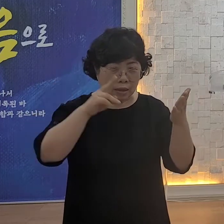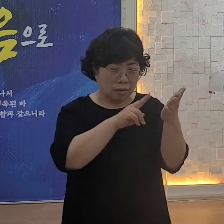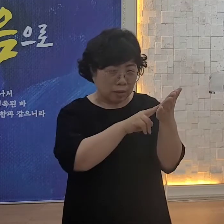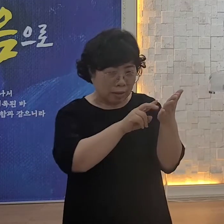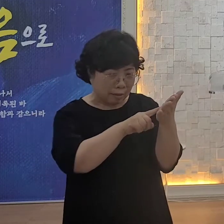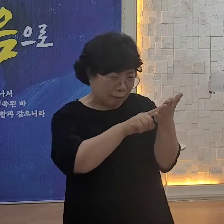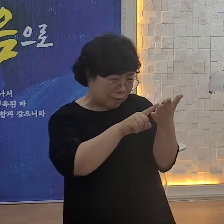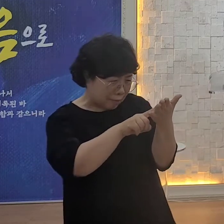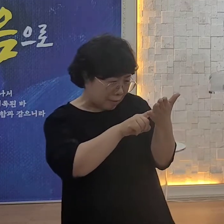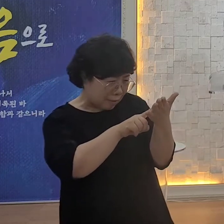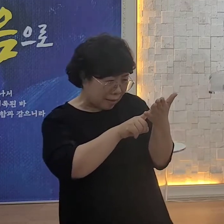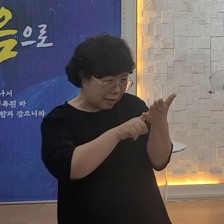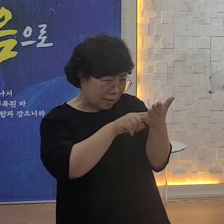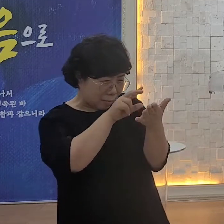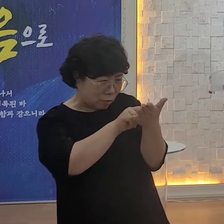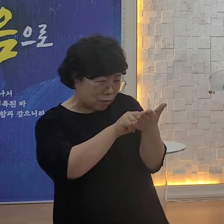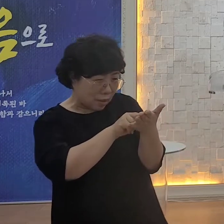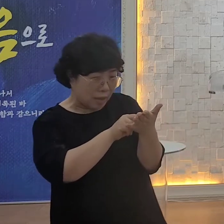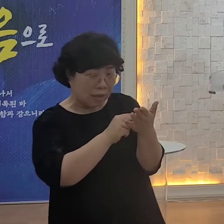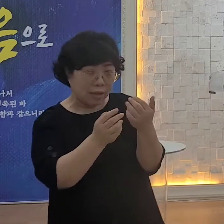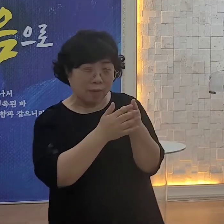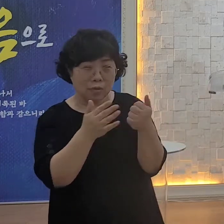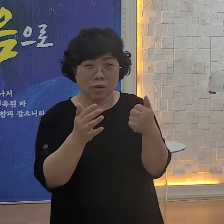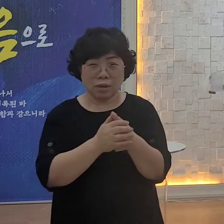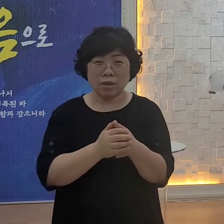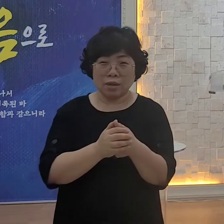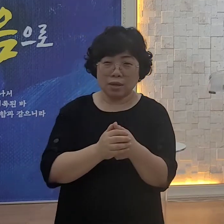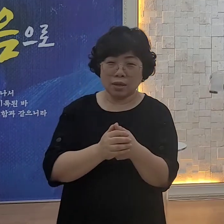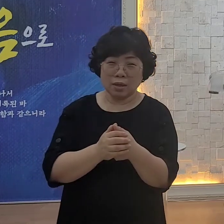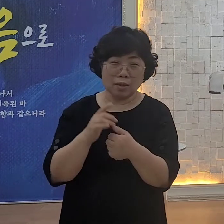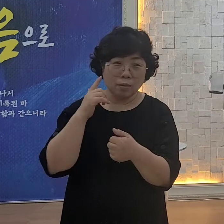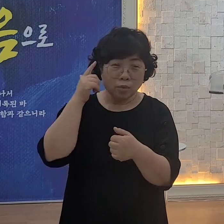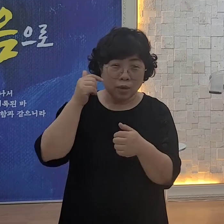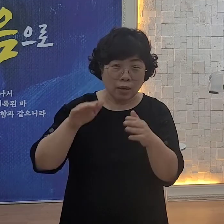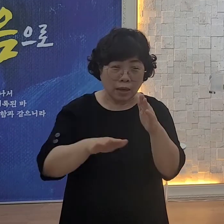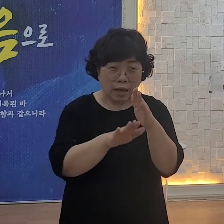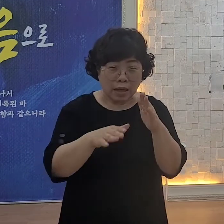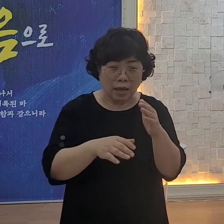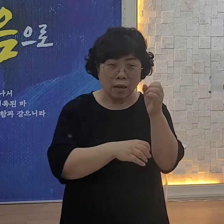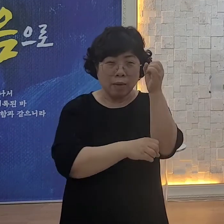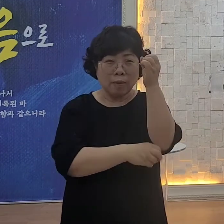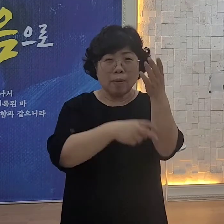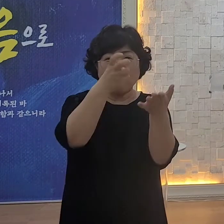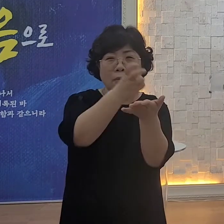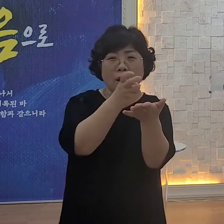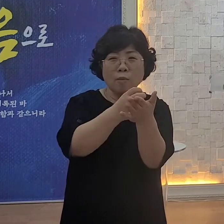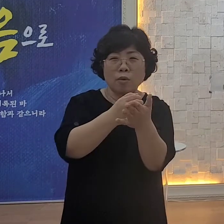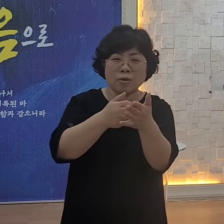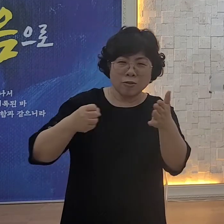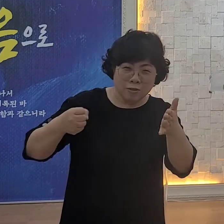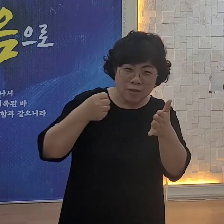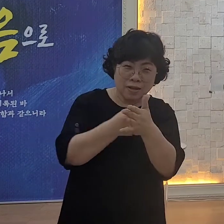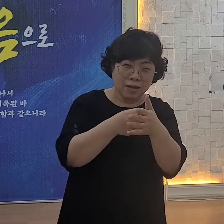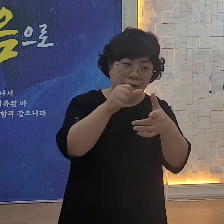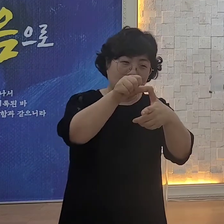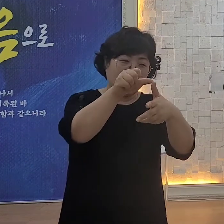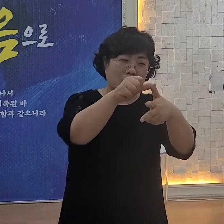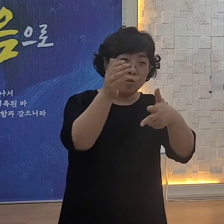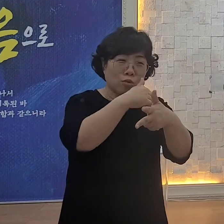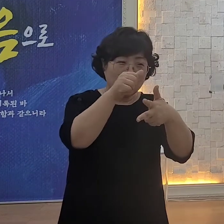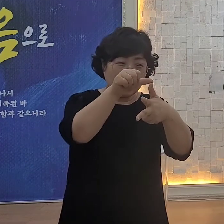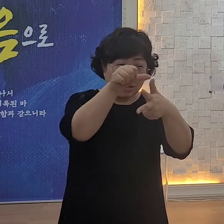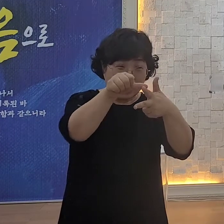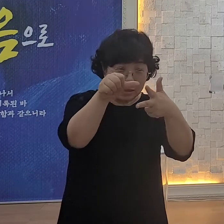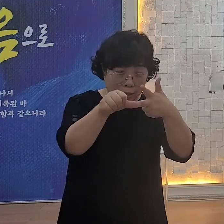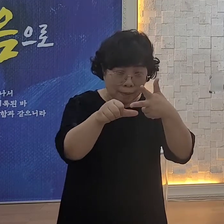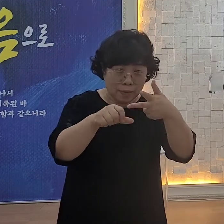못해요. 게임에 중독되고 엄마 아빠 말 안 듣고 난리가 나는데 우리는 원칙을 우리 준혁이부터 1호부터 시작해서